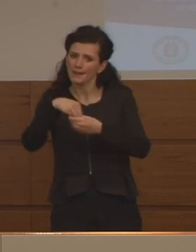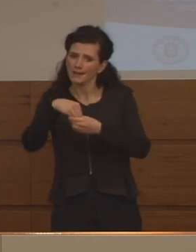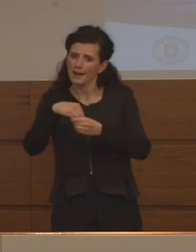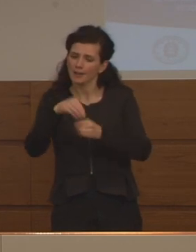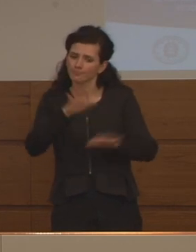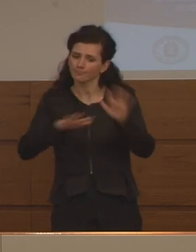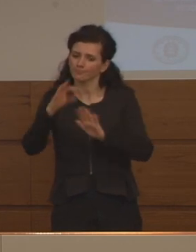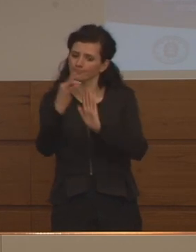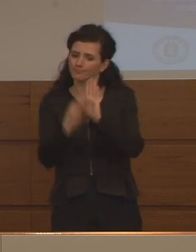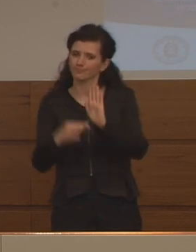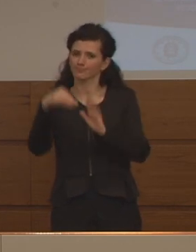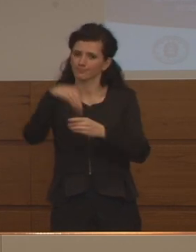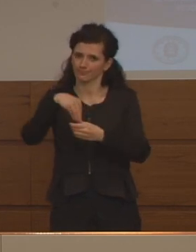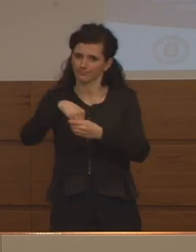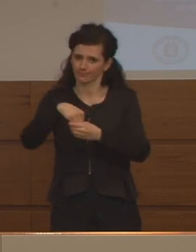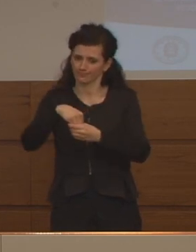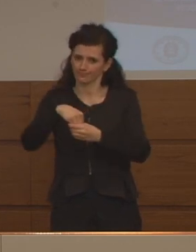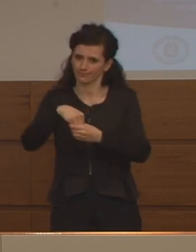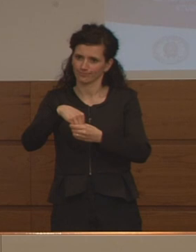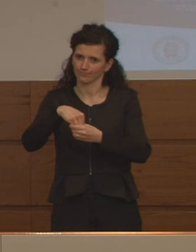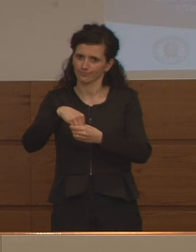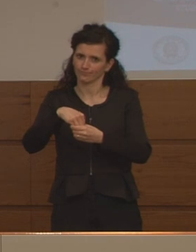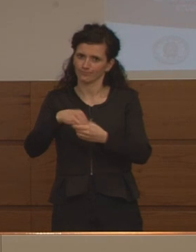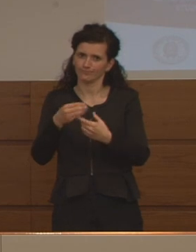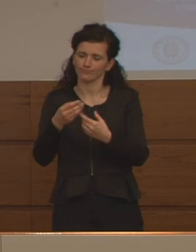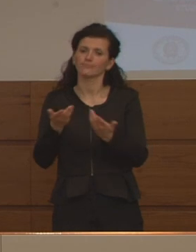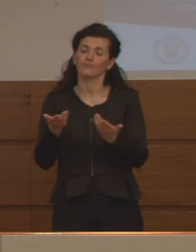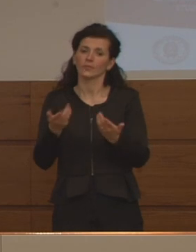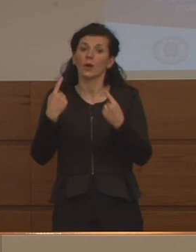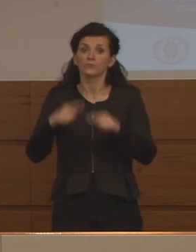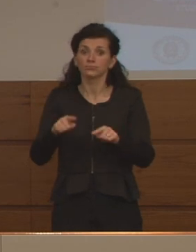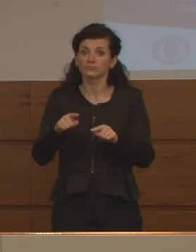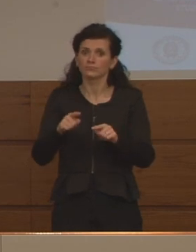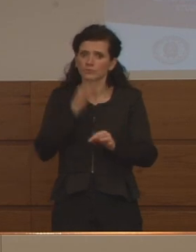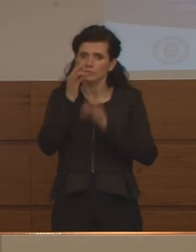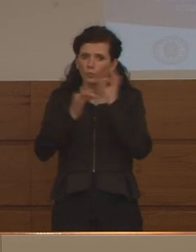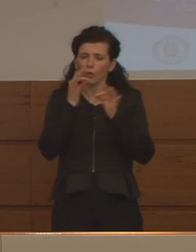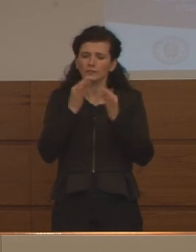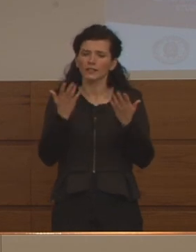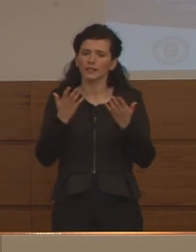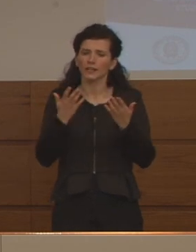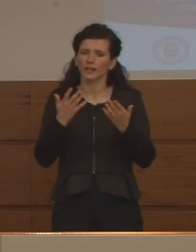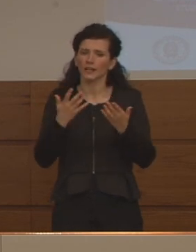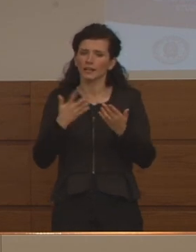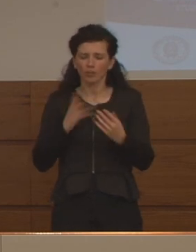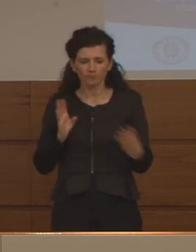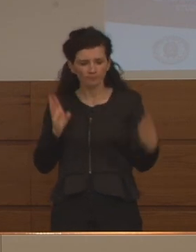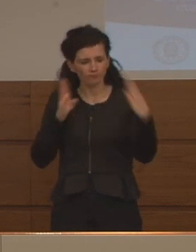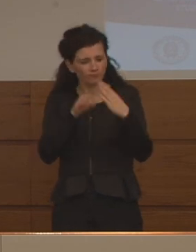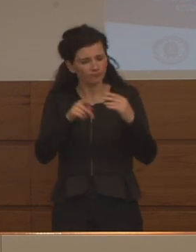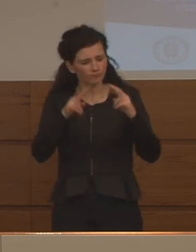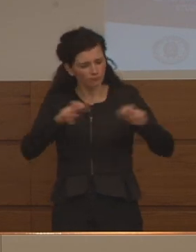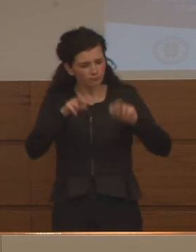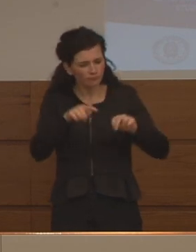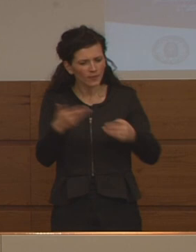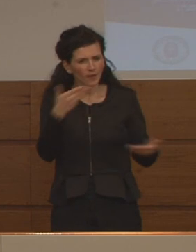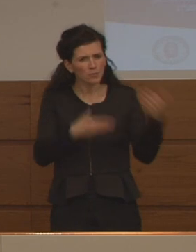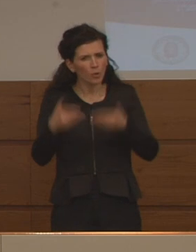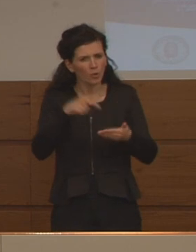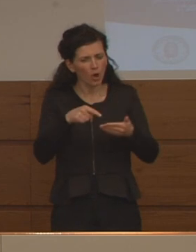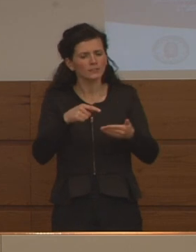di documenta la serietà nell'approccio il rigore i rimanenti numeri